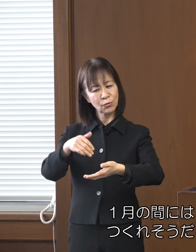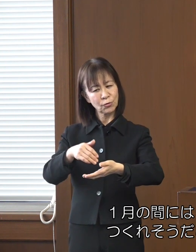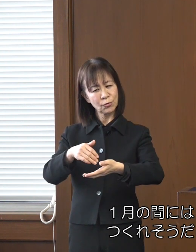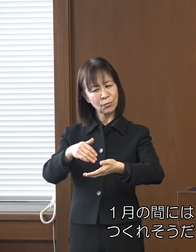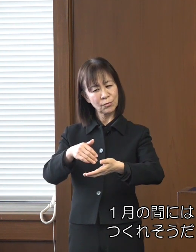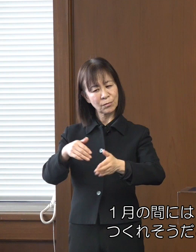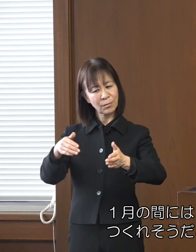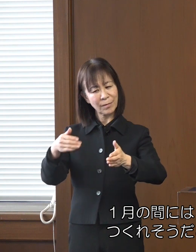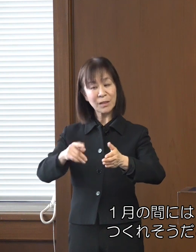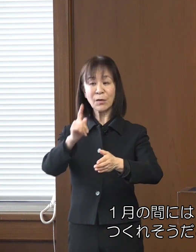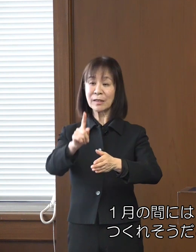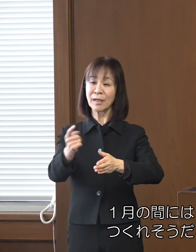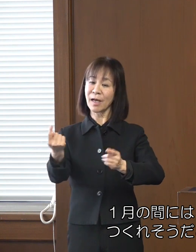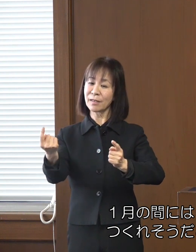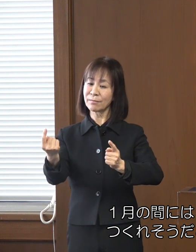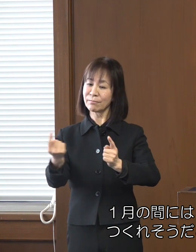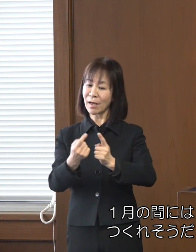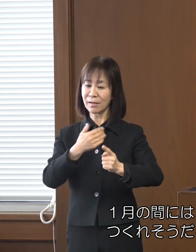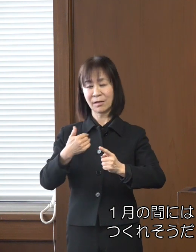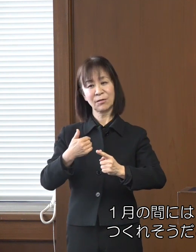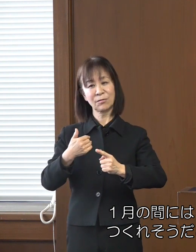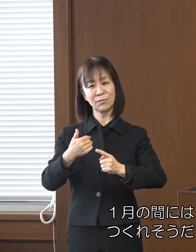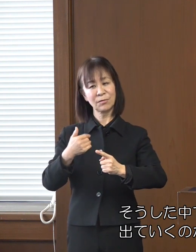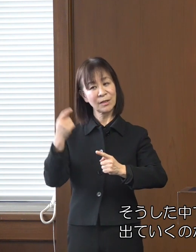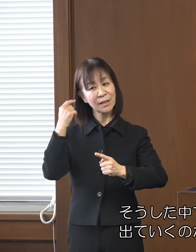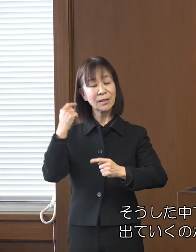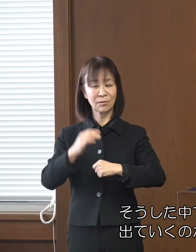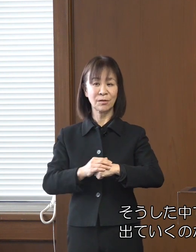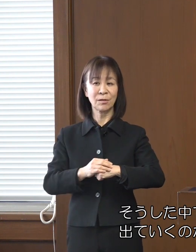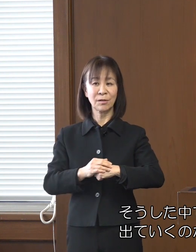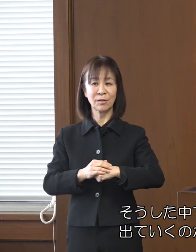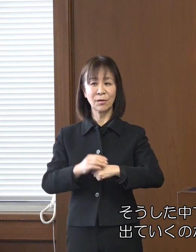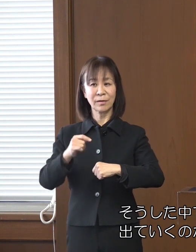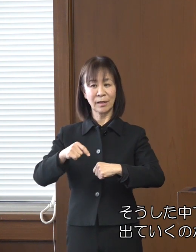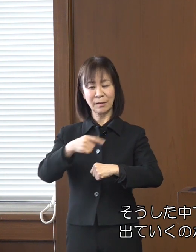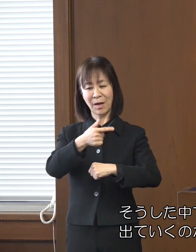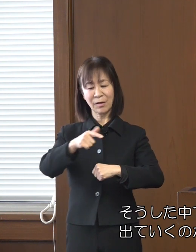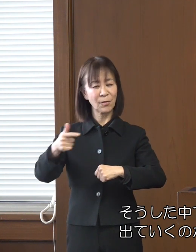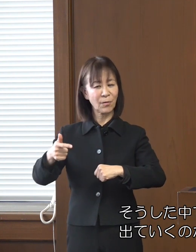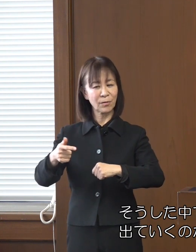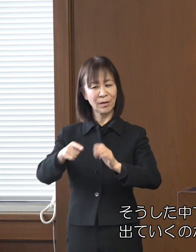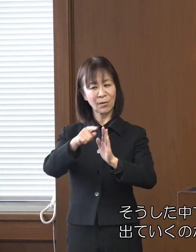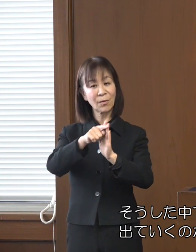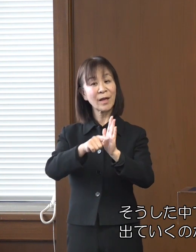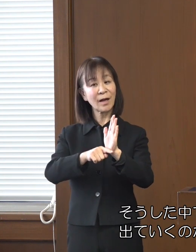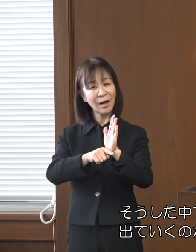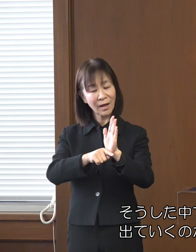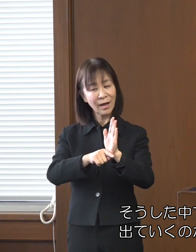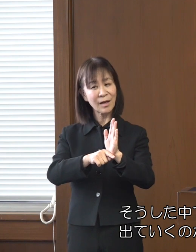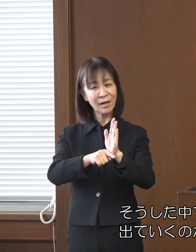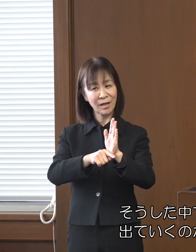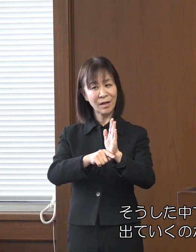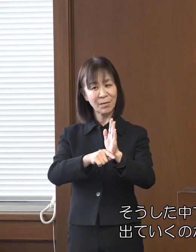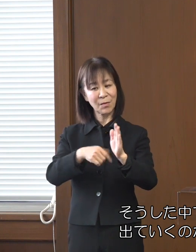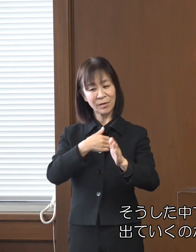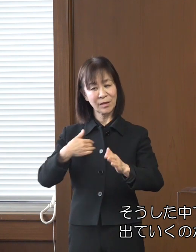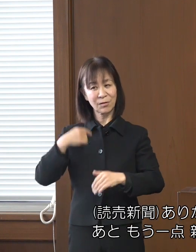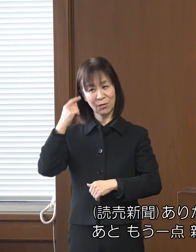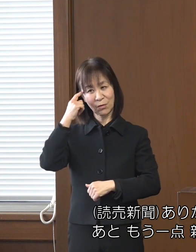ける状況が作れそうだというふうに聞いていますので、まあ、そうした中でさまざまなスケジュール感も出ていくのかなというふうに思います